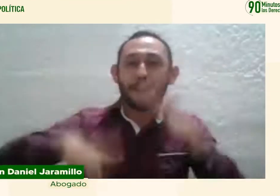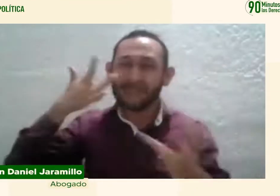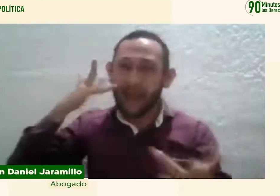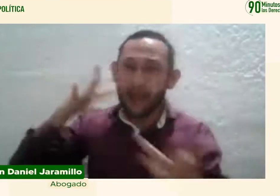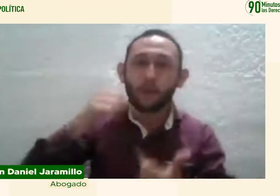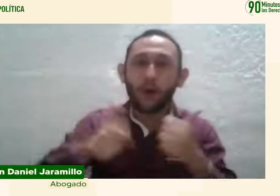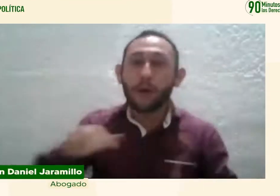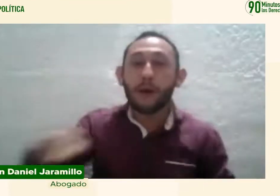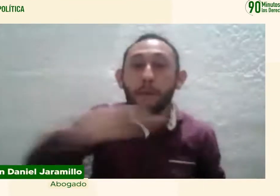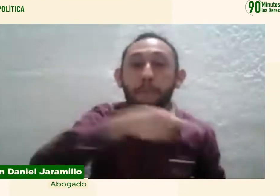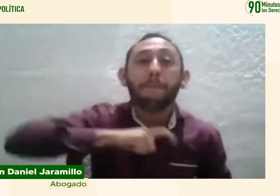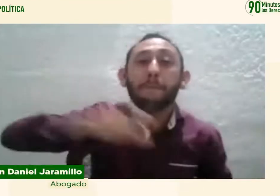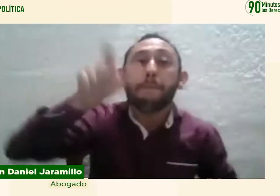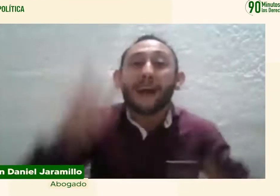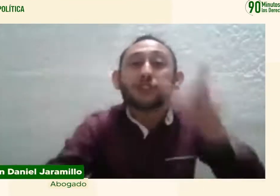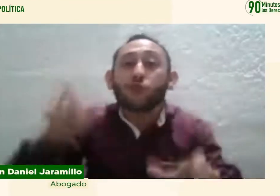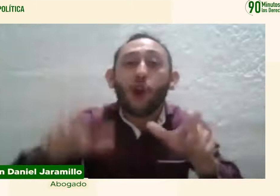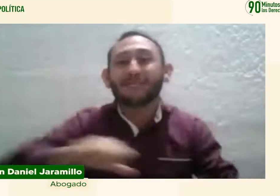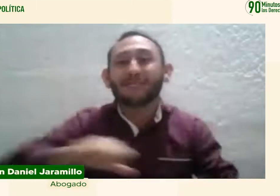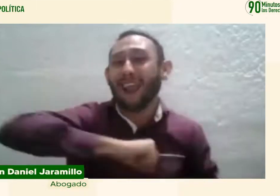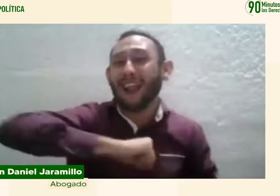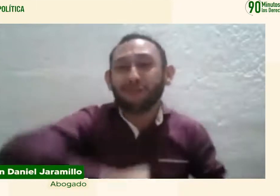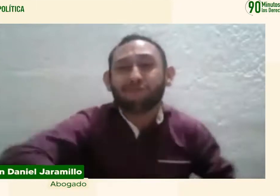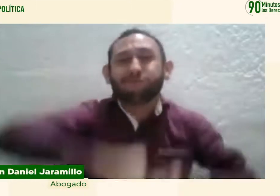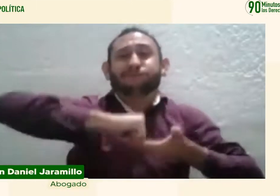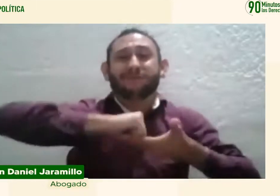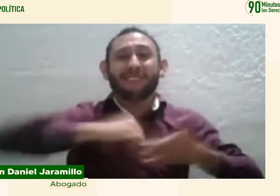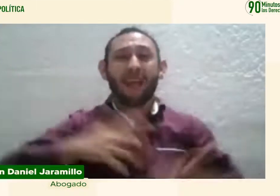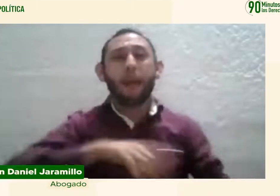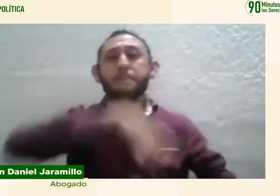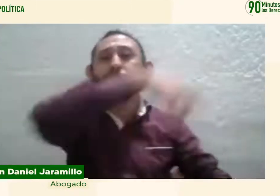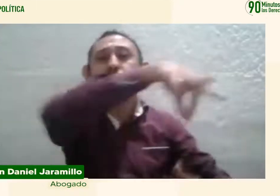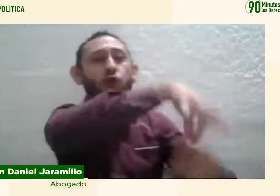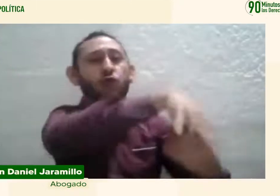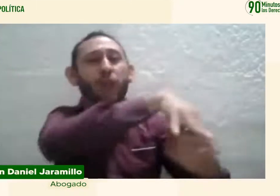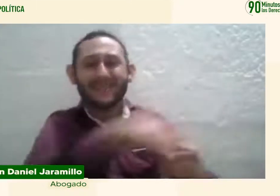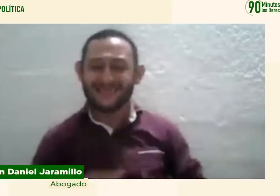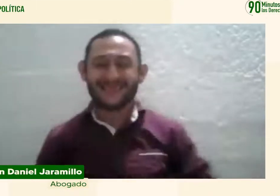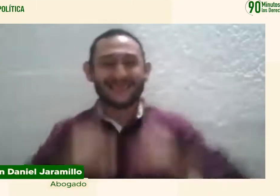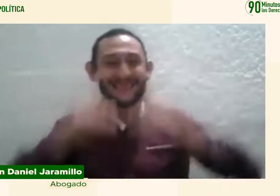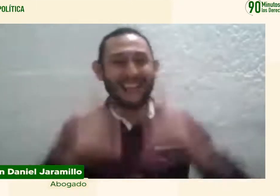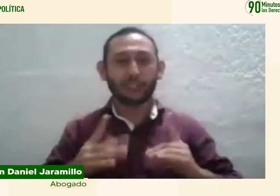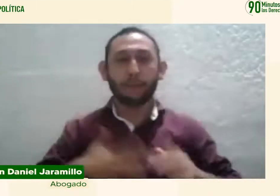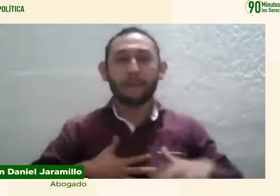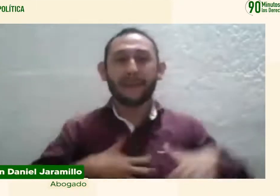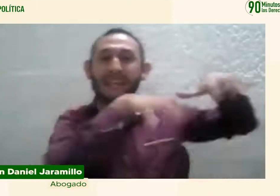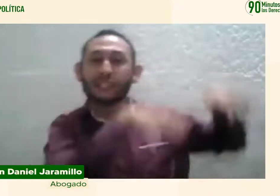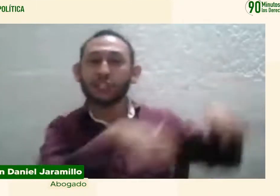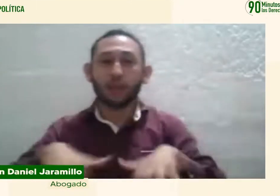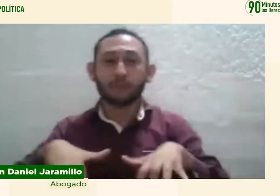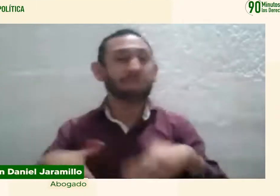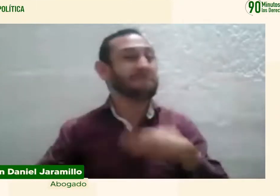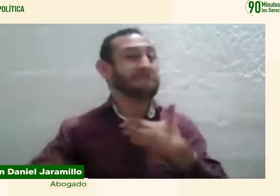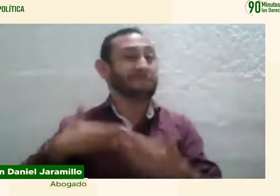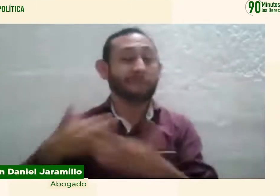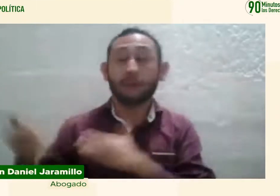sabemos que colombia es un estado de derechos y que nosotros necesitamos reivindicar los y que podemos tener